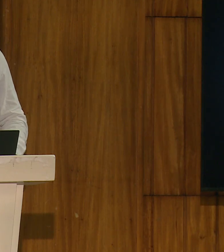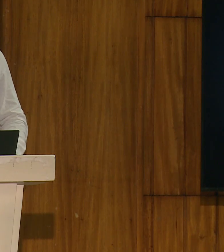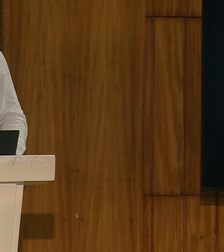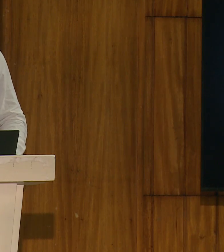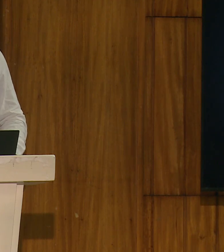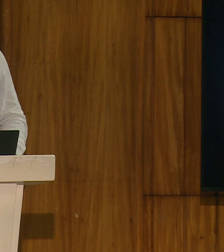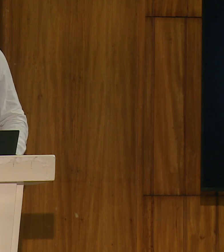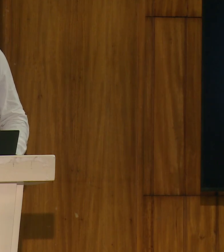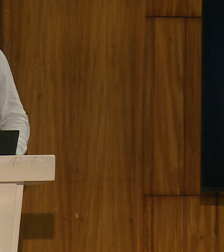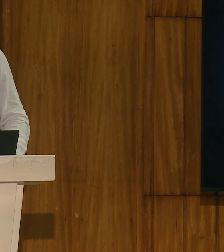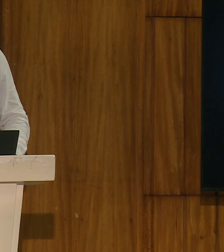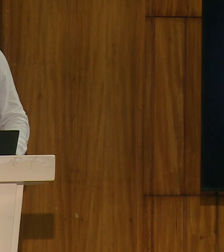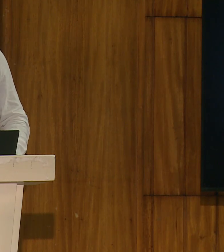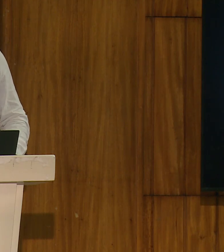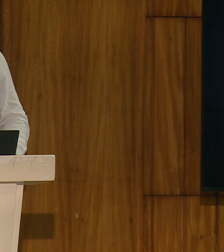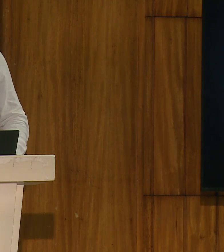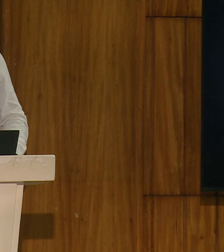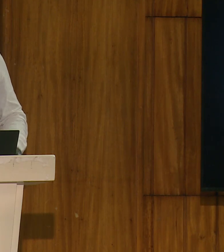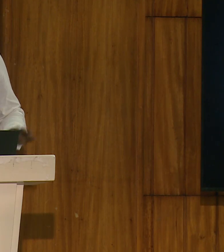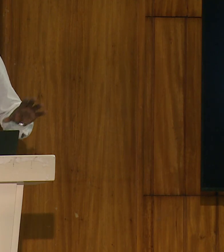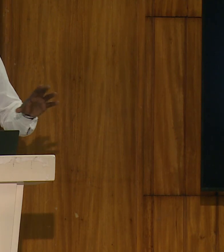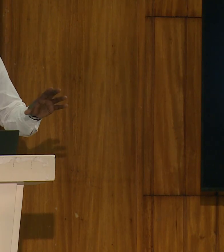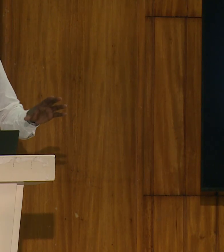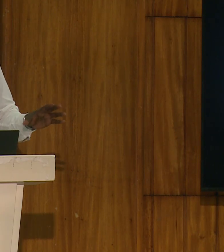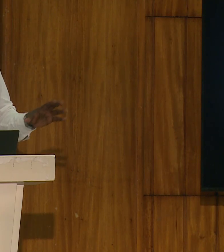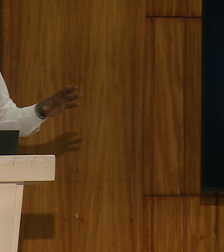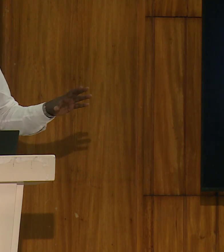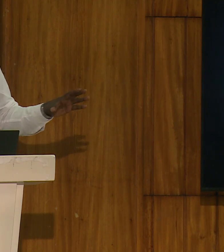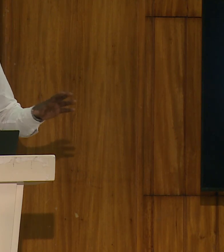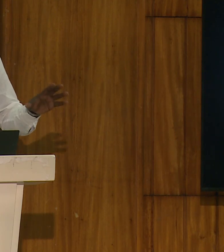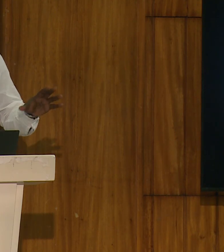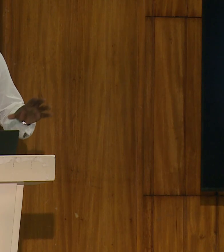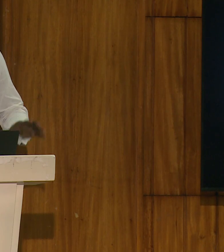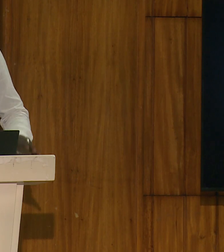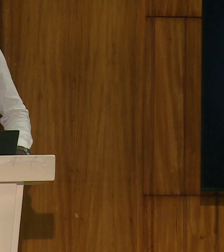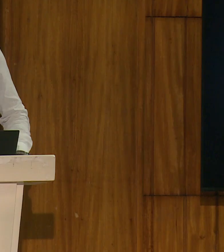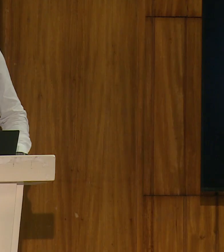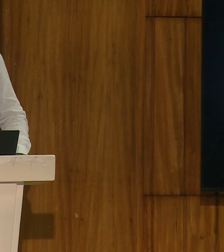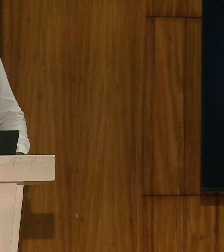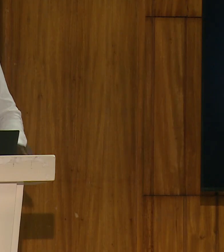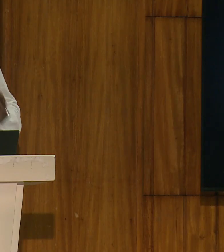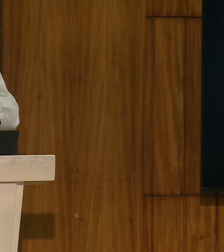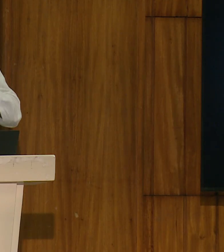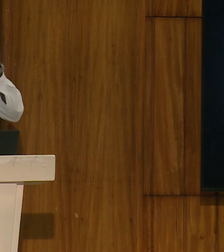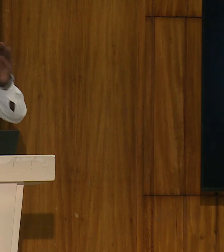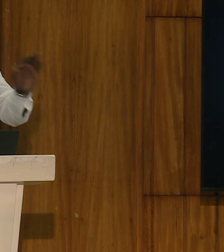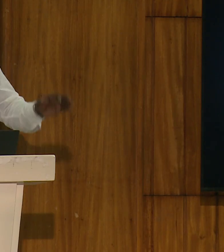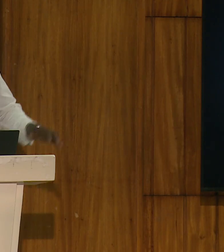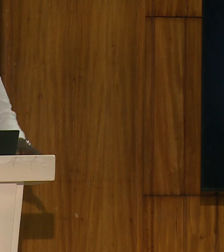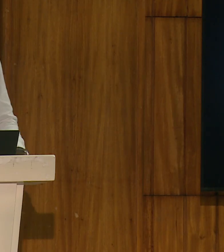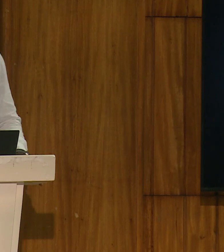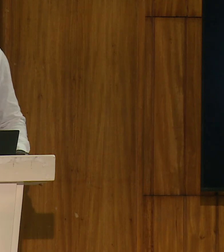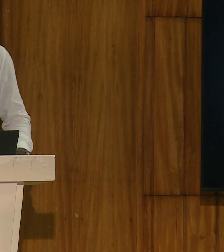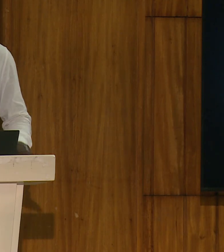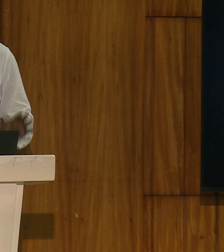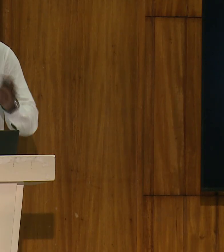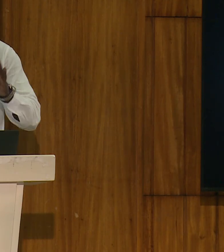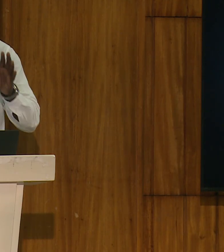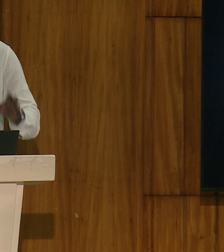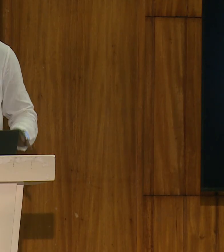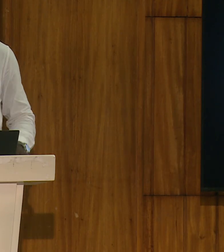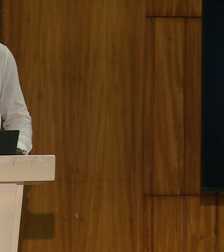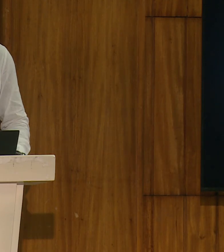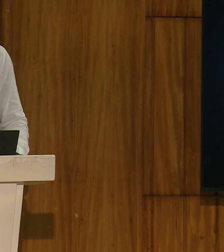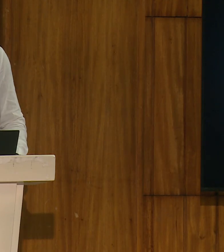VIH, por lo que se acumula más en la parte de los jóvenes y adolescentes, sobre todo en las adolescentes, alrededor